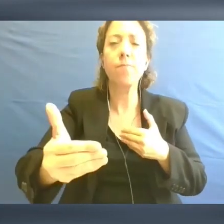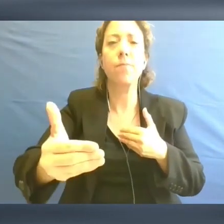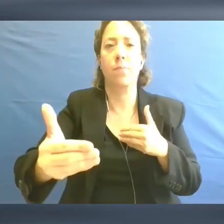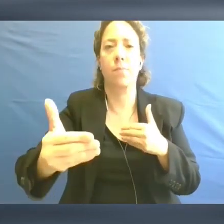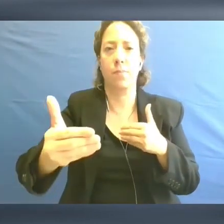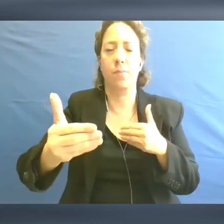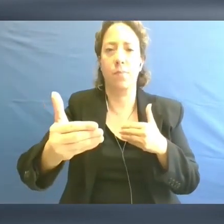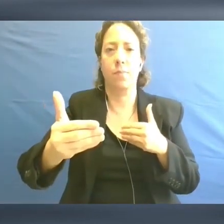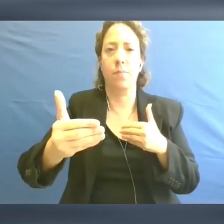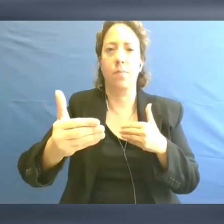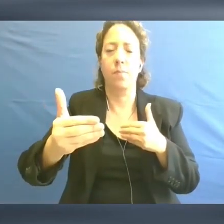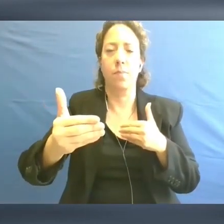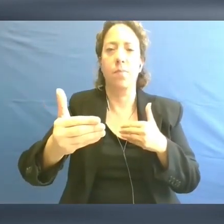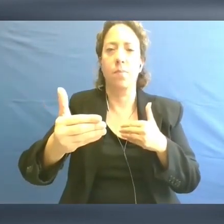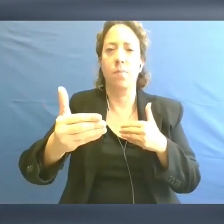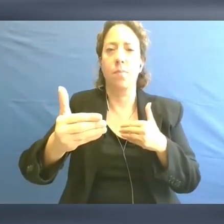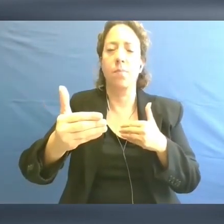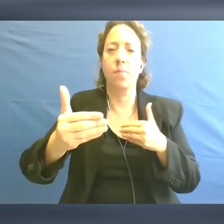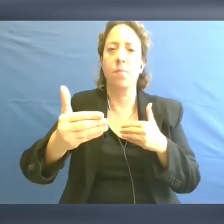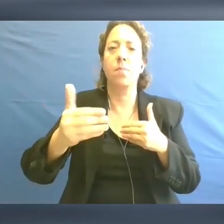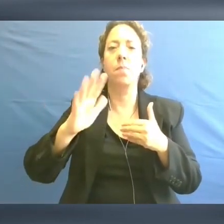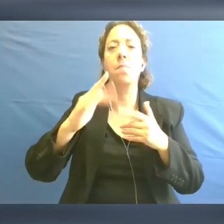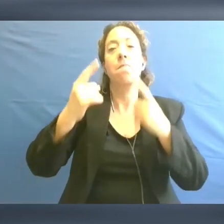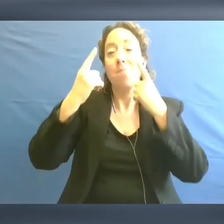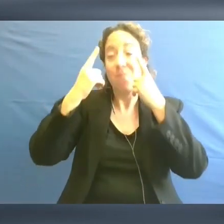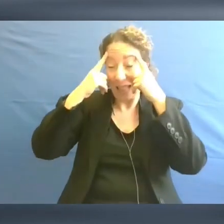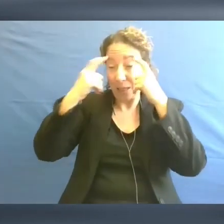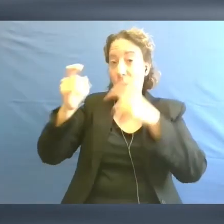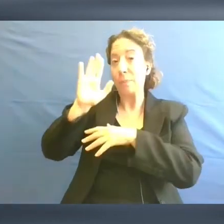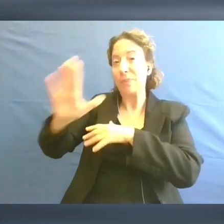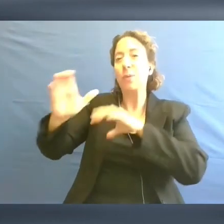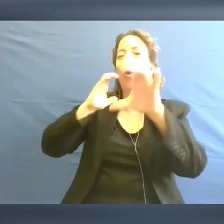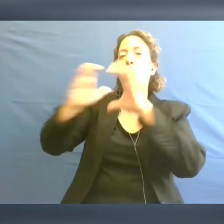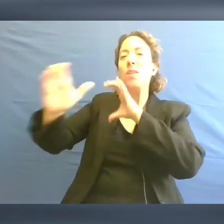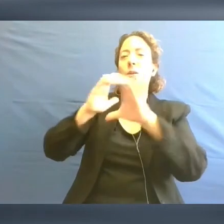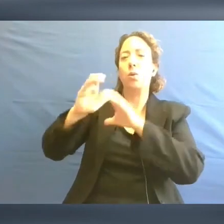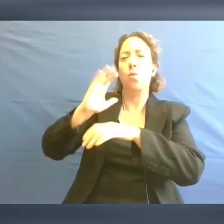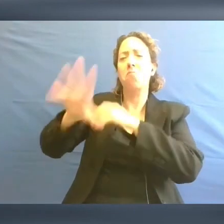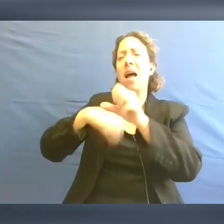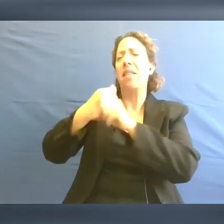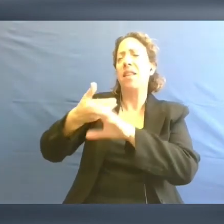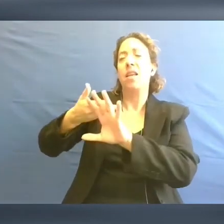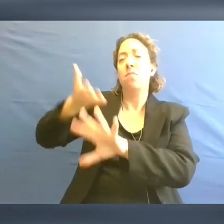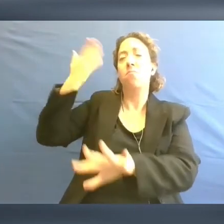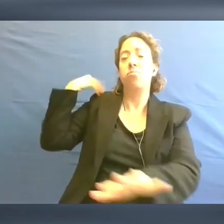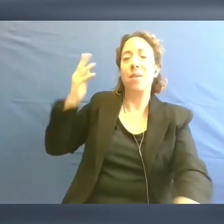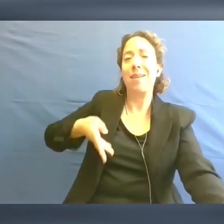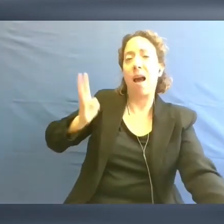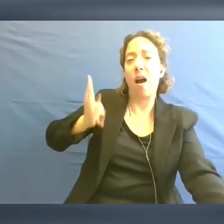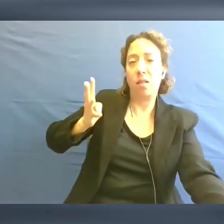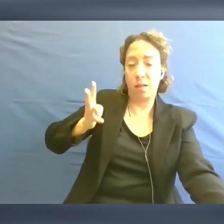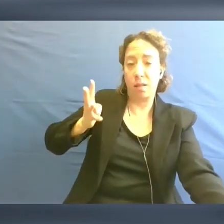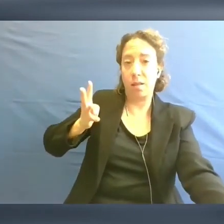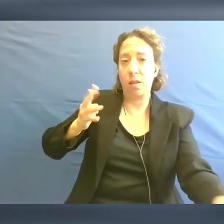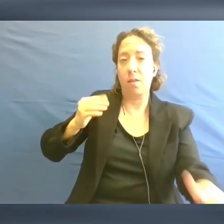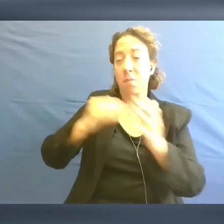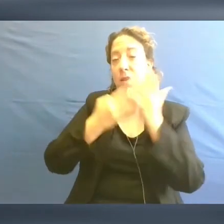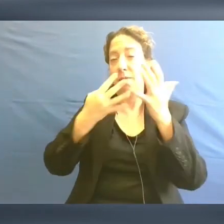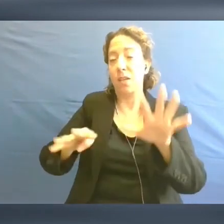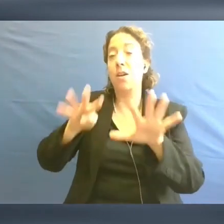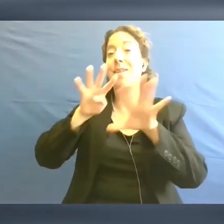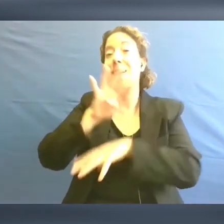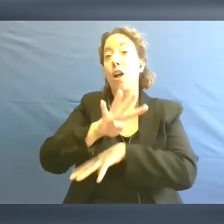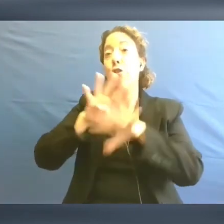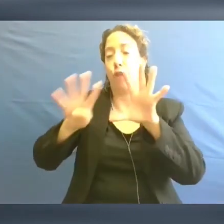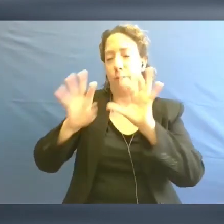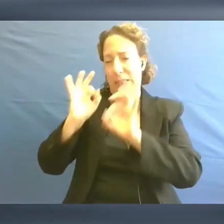en s'inspirant de la théorie de la communication, qui date des années 40, c'est Shannon et Viewer en 1949,